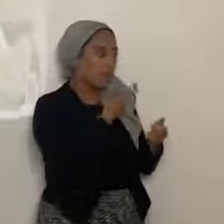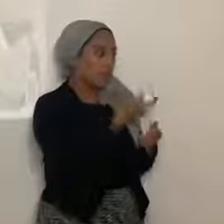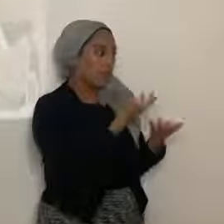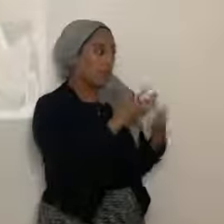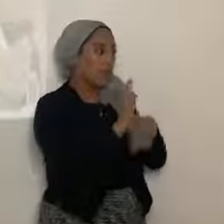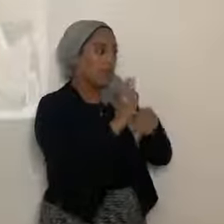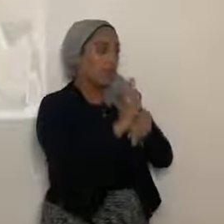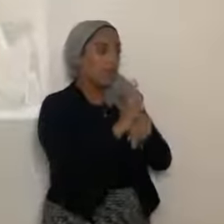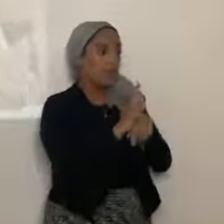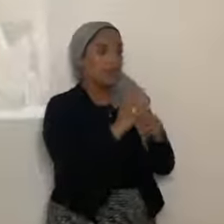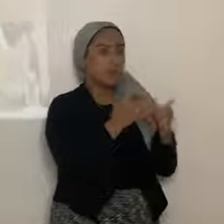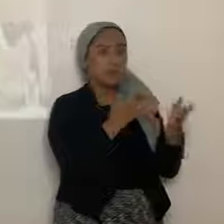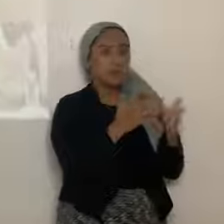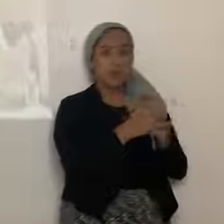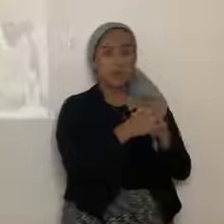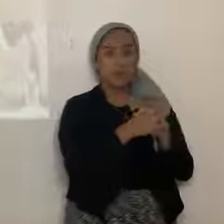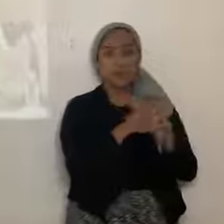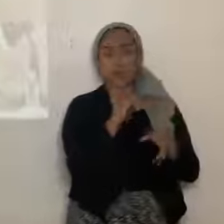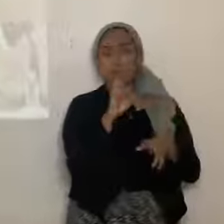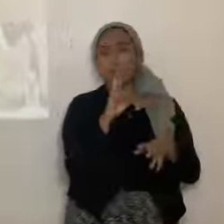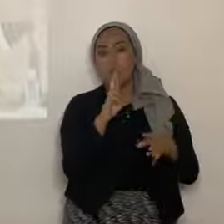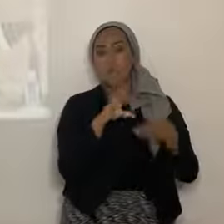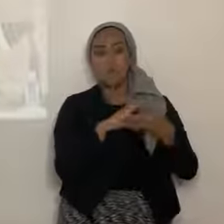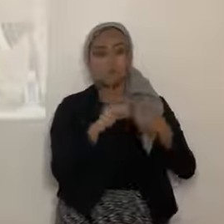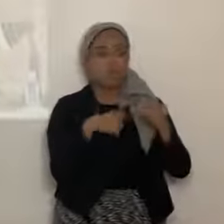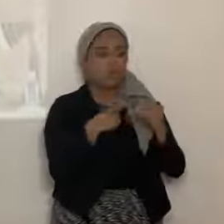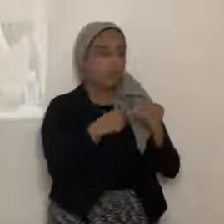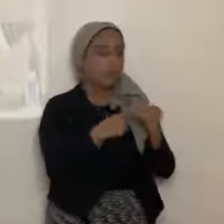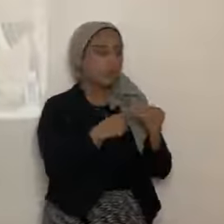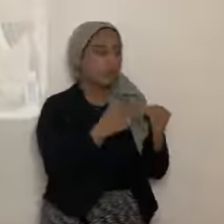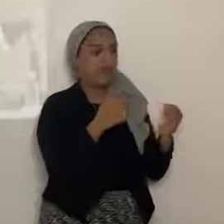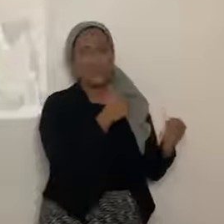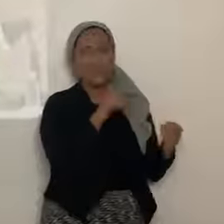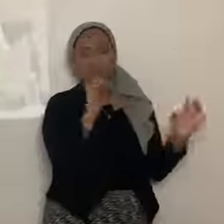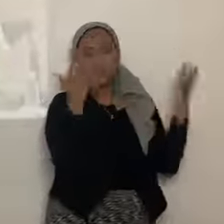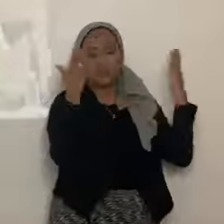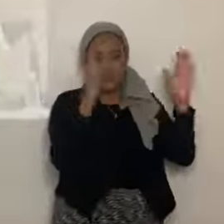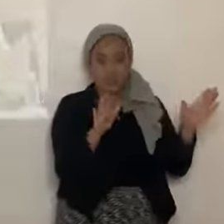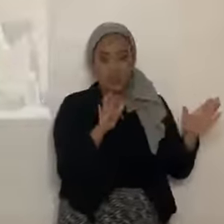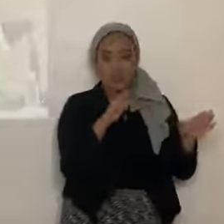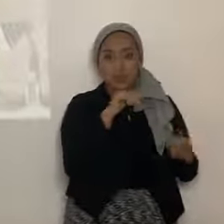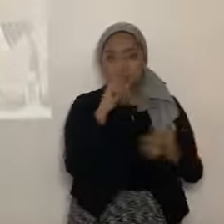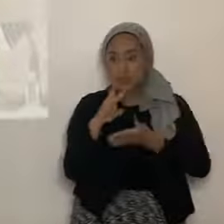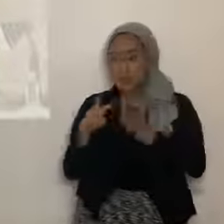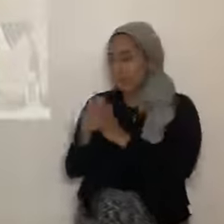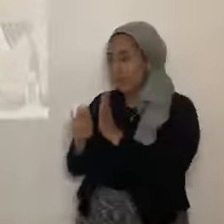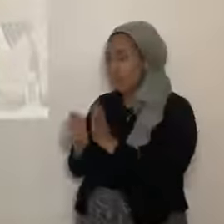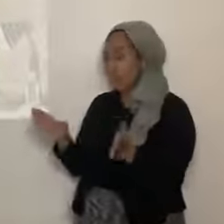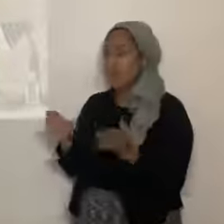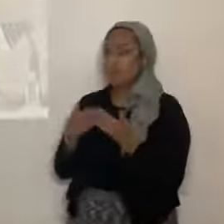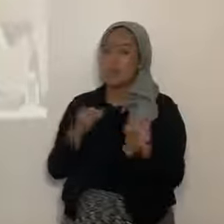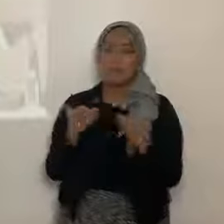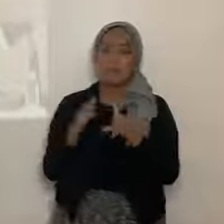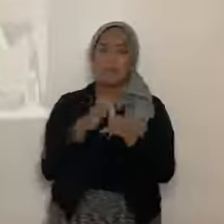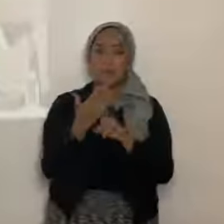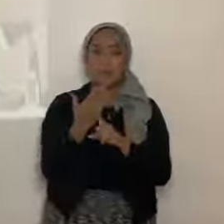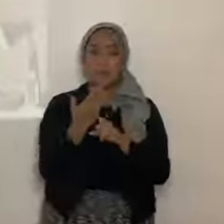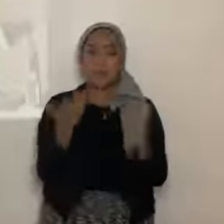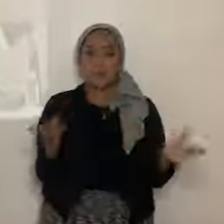de televisión o un documental o no sé, y no se lee la Biblia, eso es ser un adúltero.